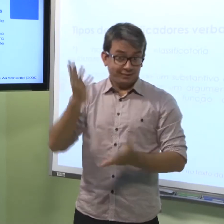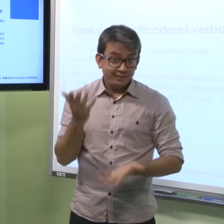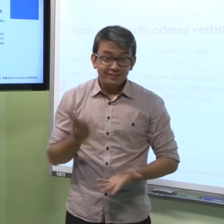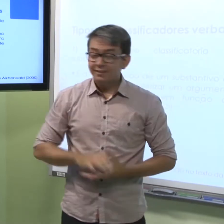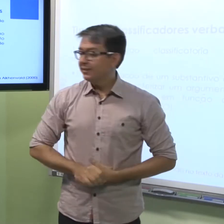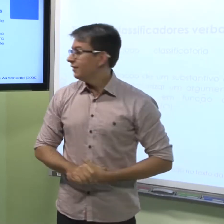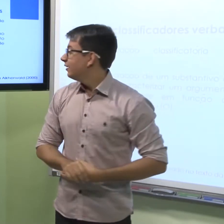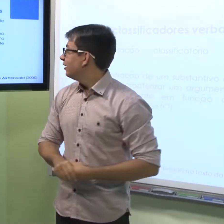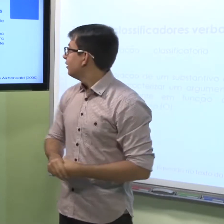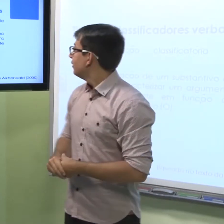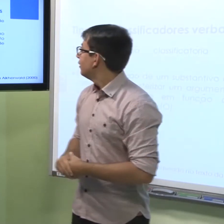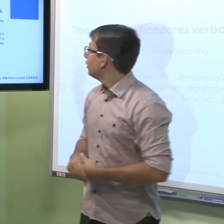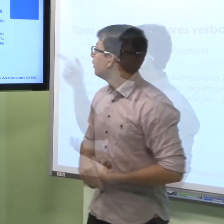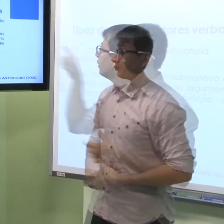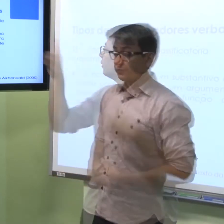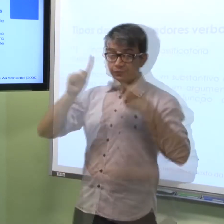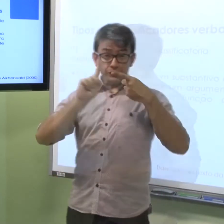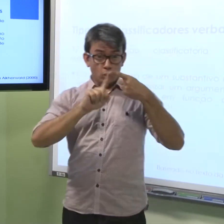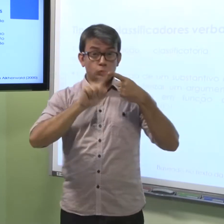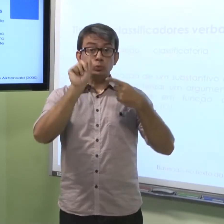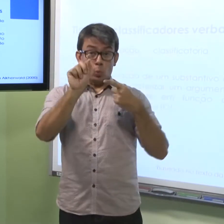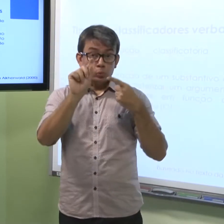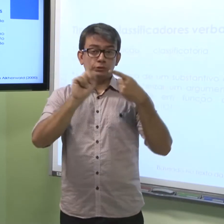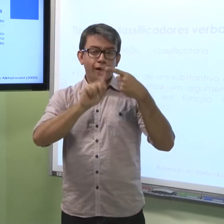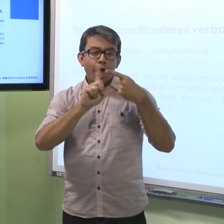das comunidades de alguns países.